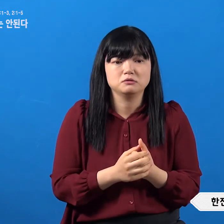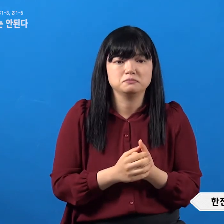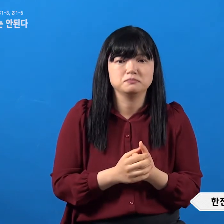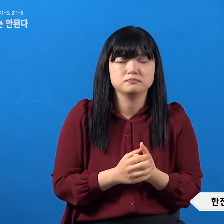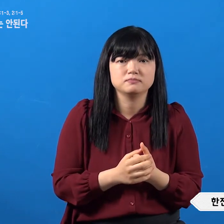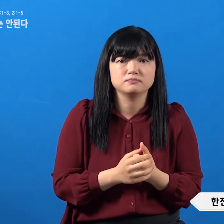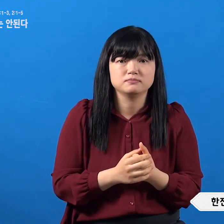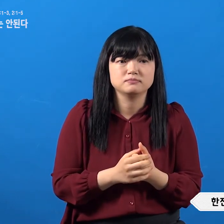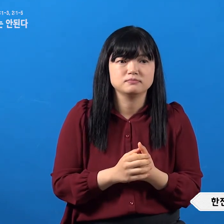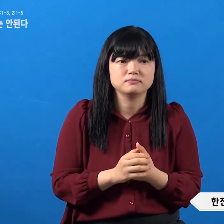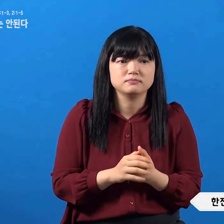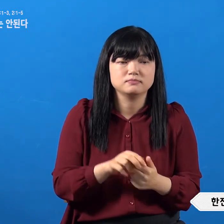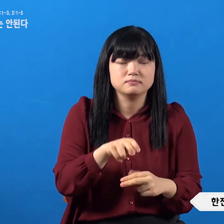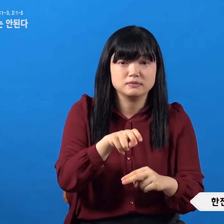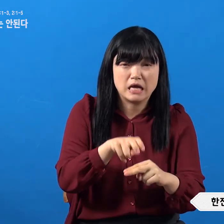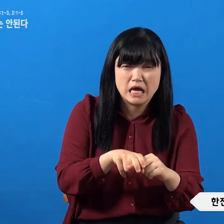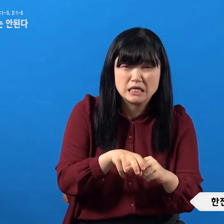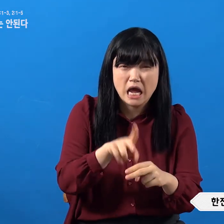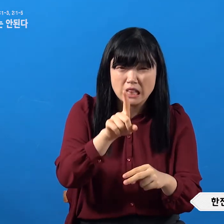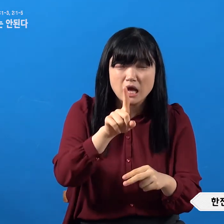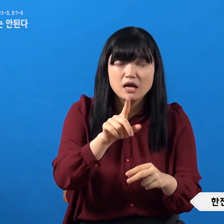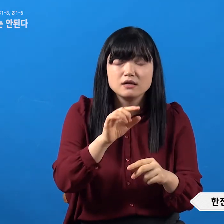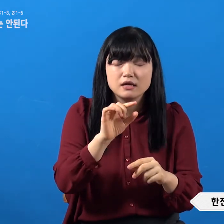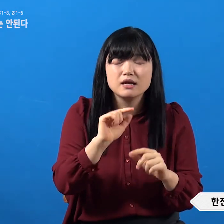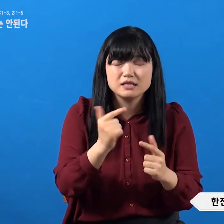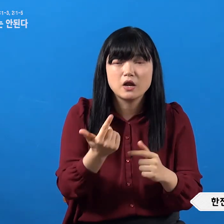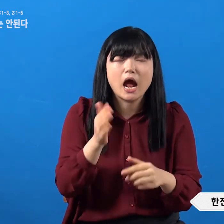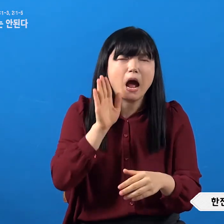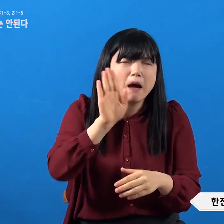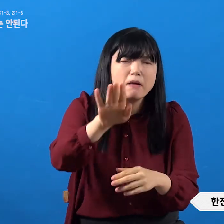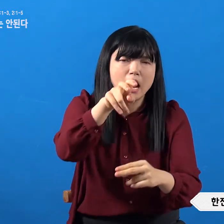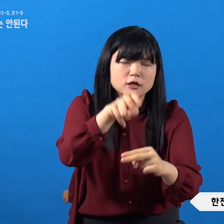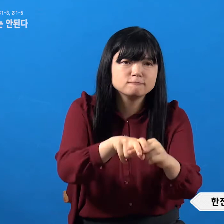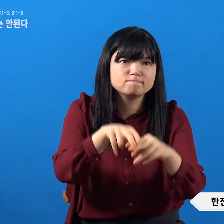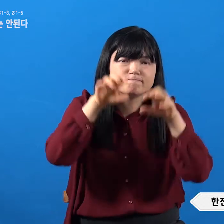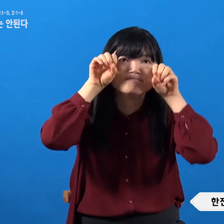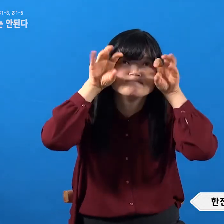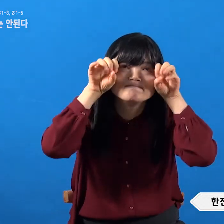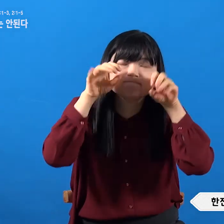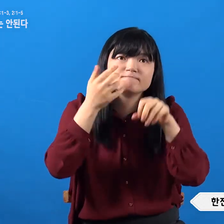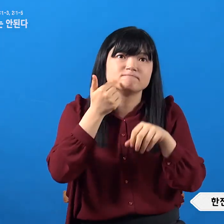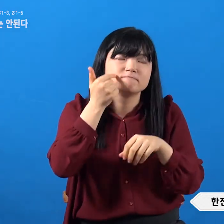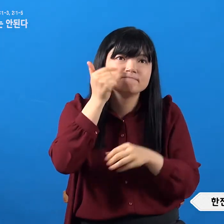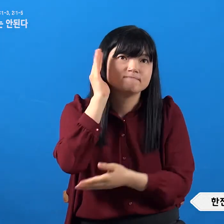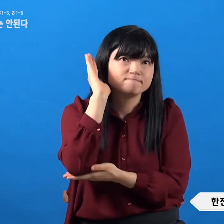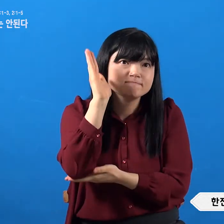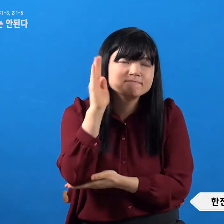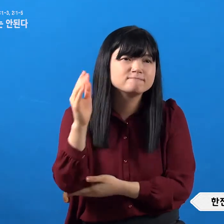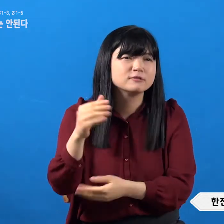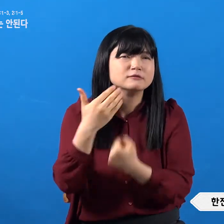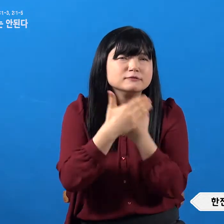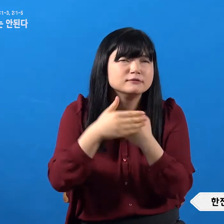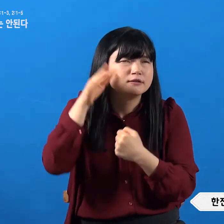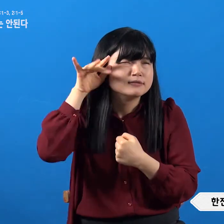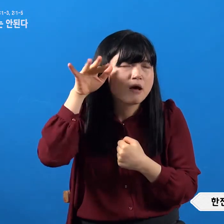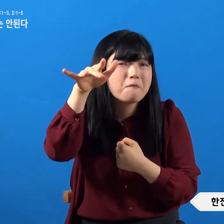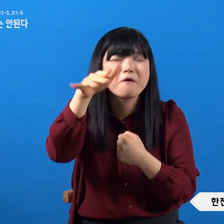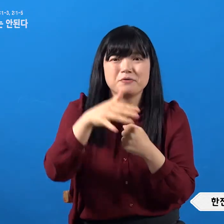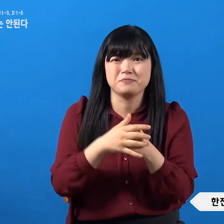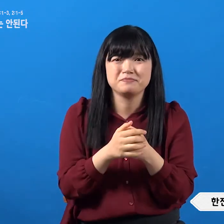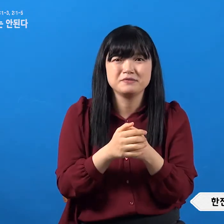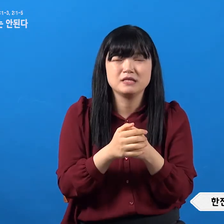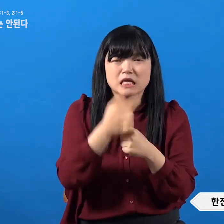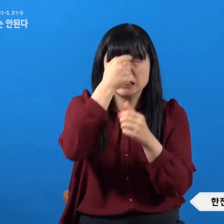자리를 앉더라도, 자리 하나 별거 아니지만 그거 하나라도 제일 앞에 앉아서 눈을 초롱초롱하면서 은혜를 사모하는 것입니다.